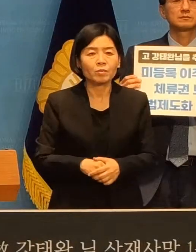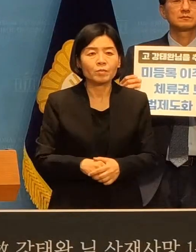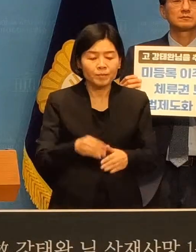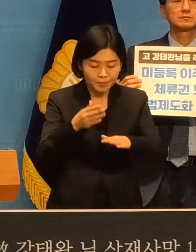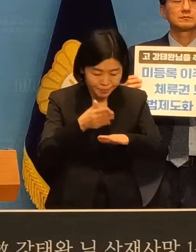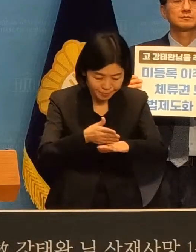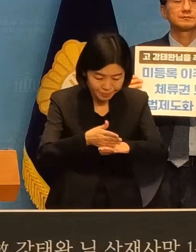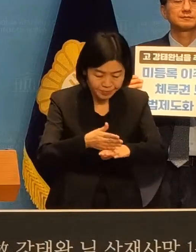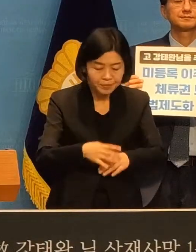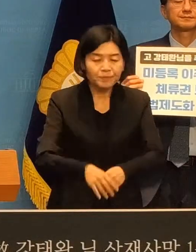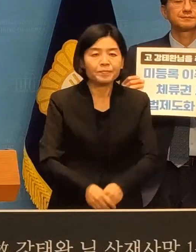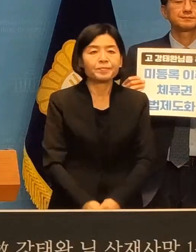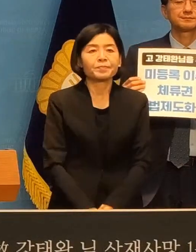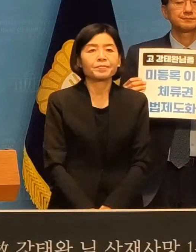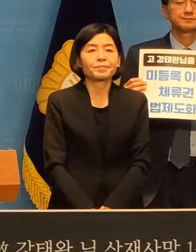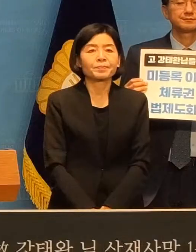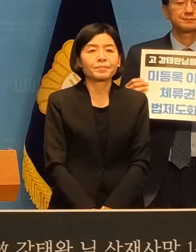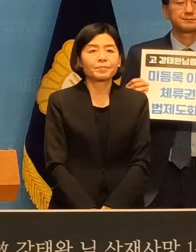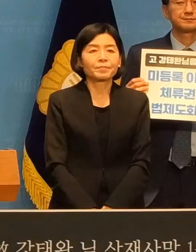감사합니다.